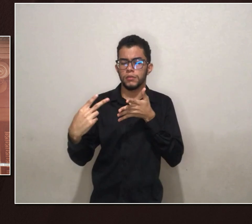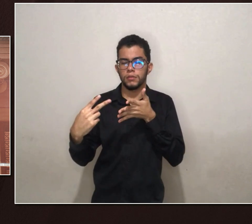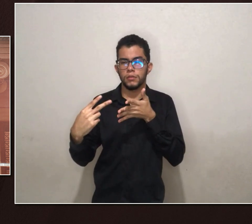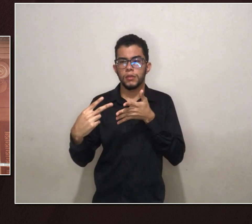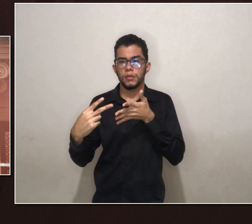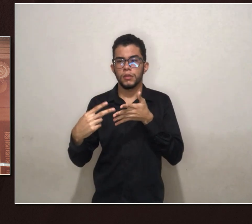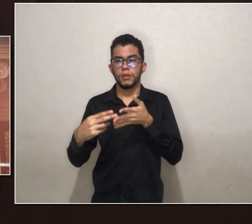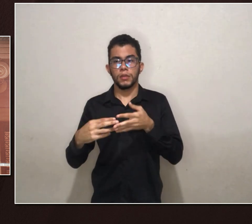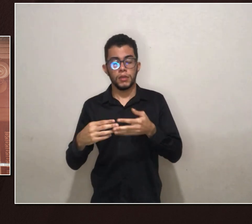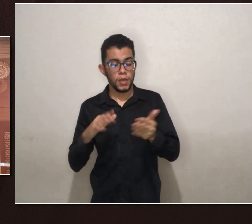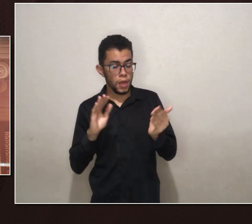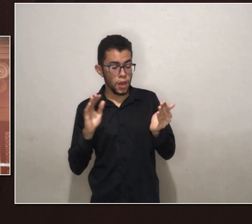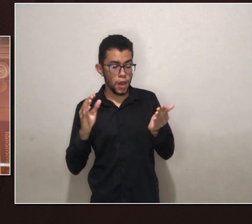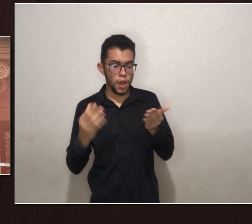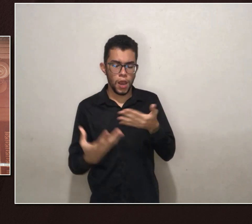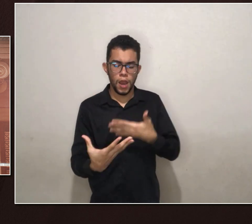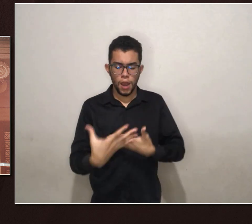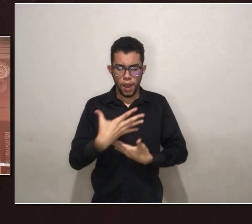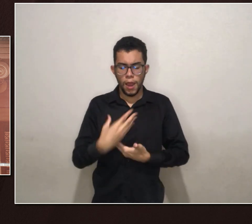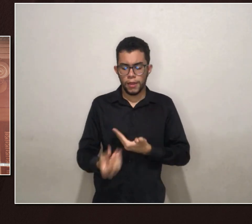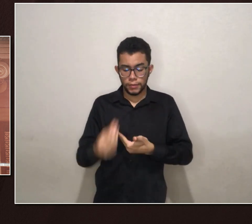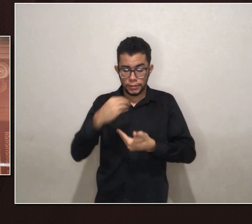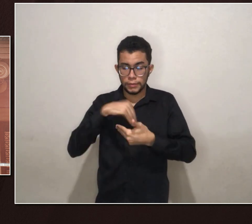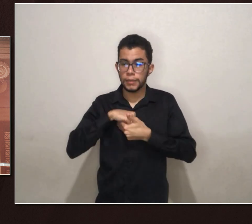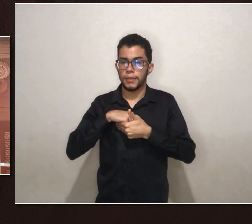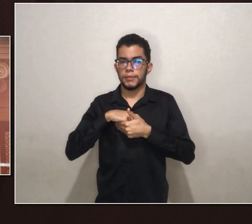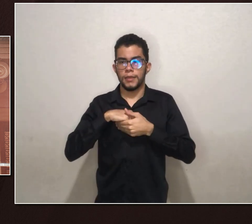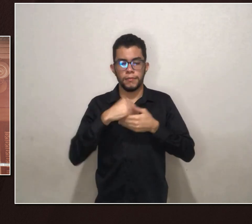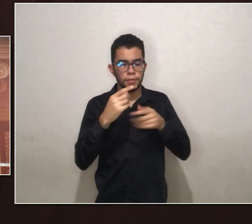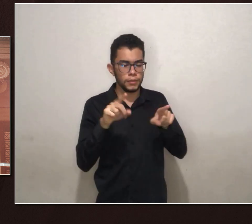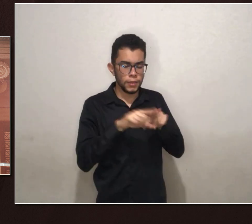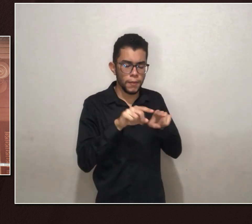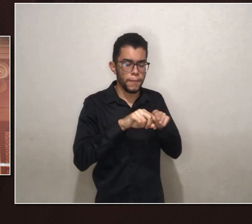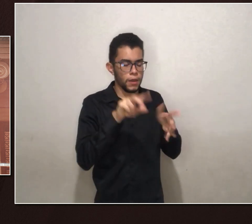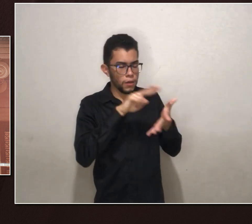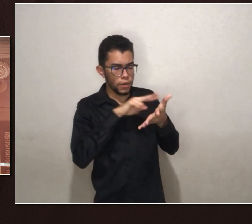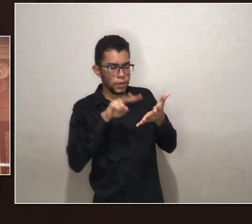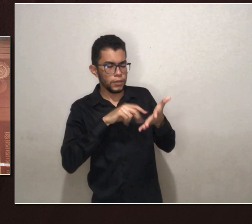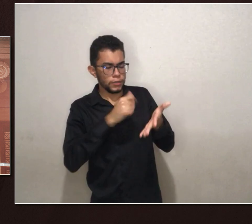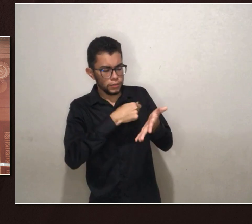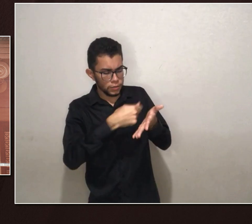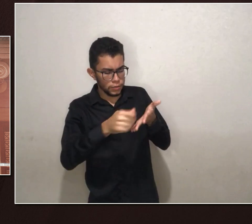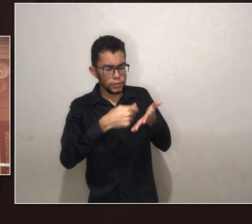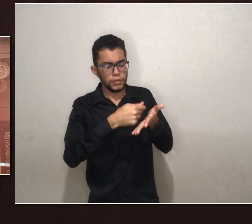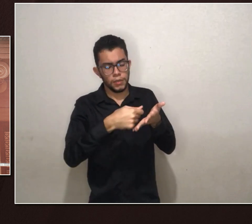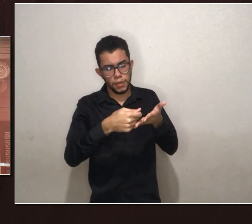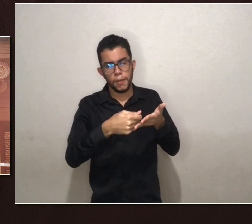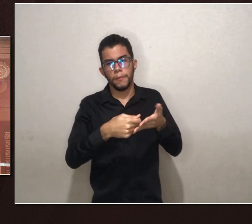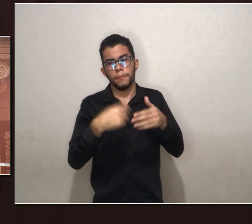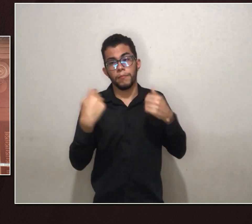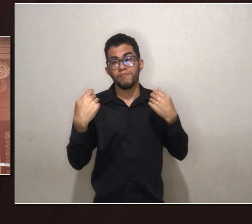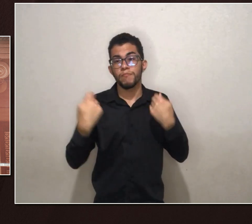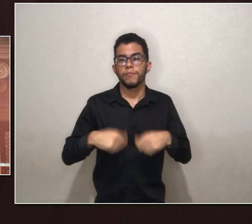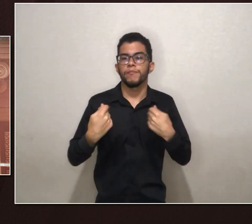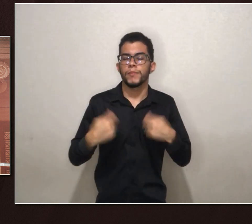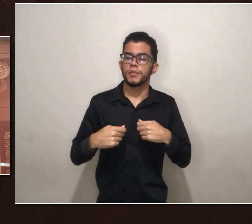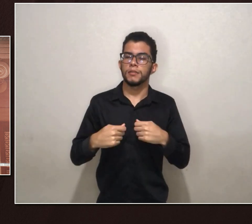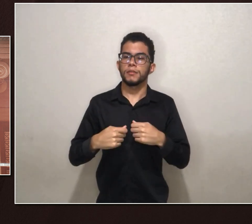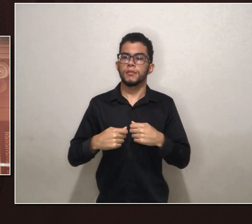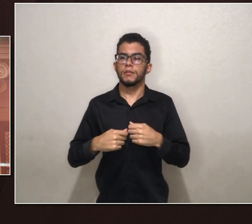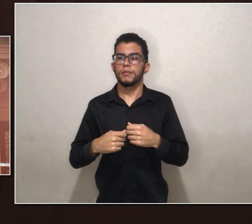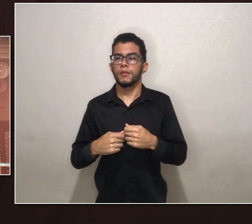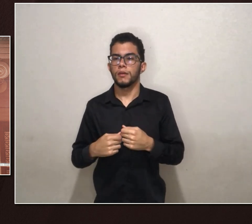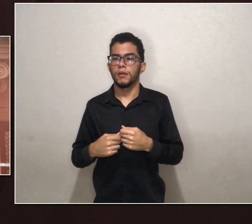o tempo está próximo. O Senhor precisa de muito desses receptores da palavra,